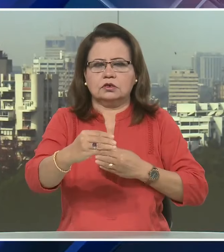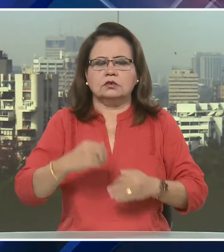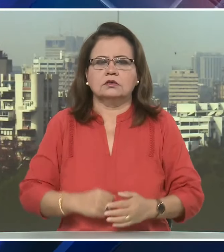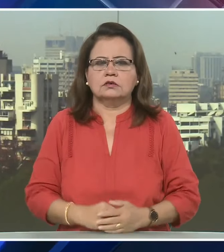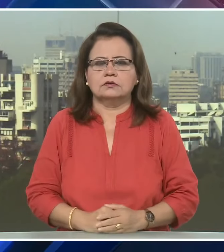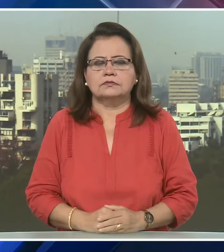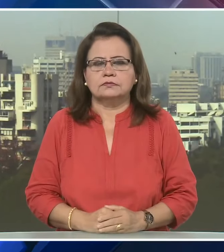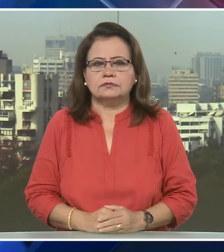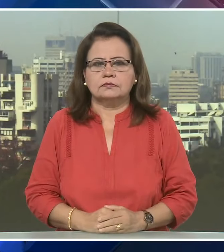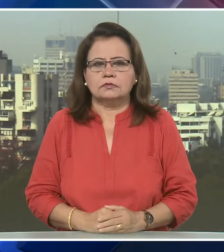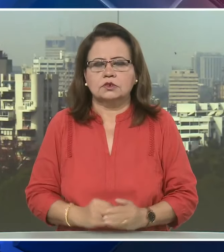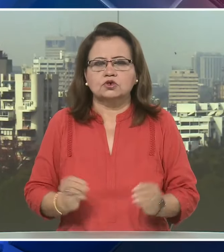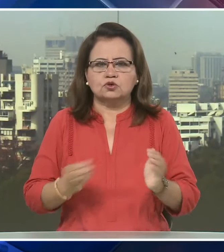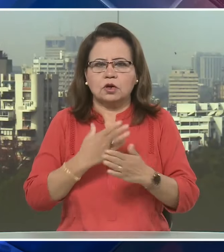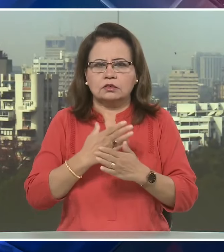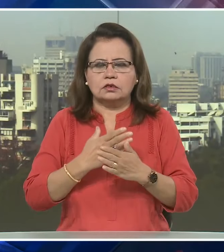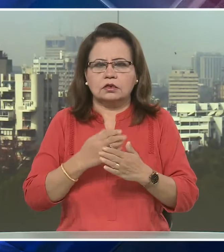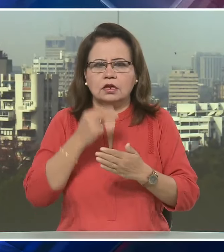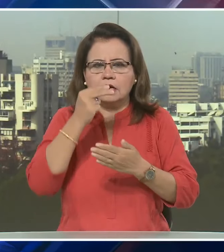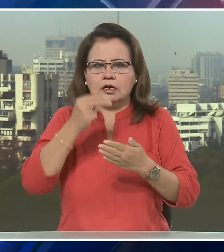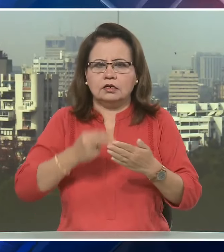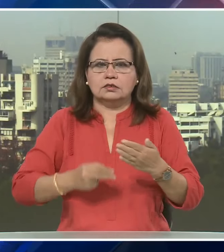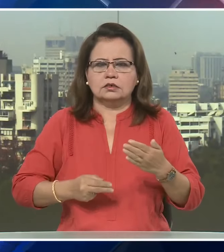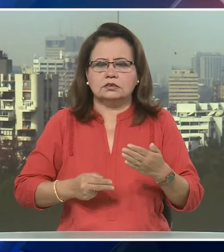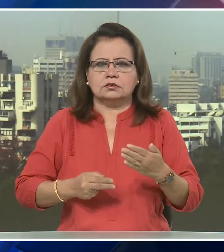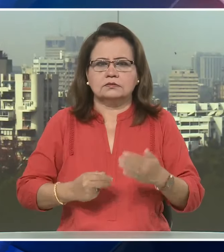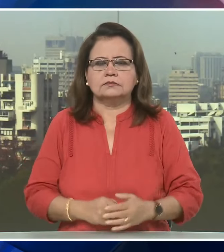तक पहुंचाएंगी। तो शुरुआत करते हैं हेडलाइंस के साथ।